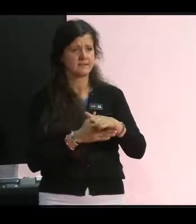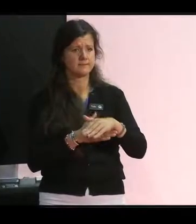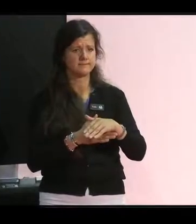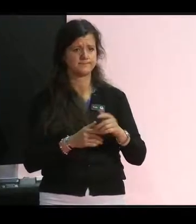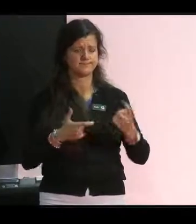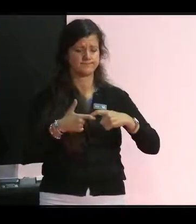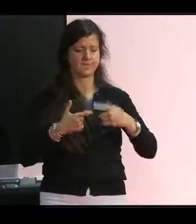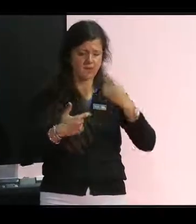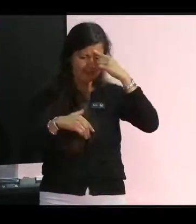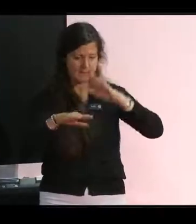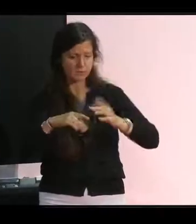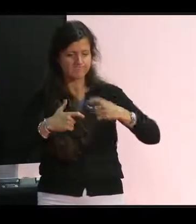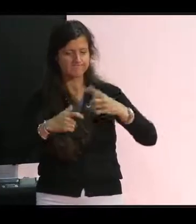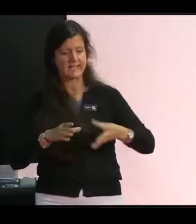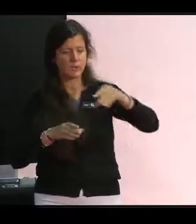med inkluderingsfrågor mer.